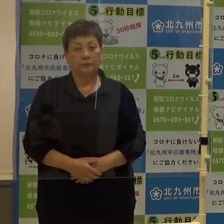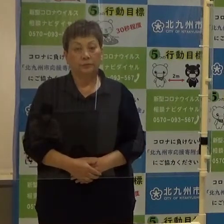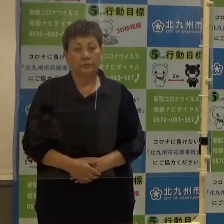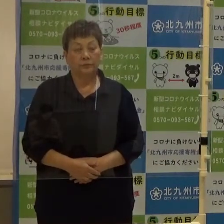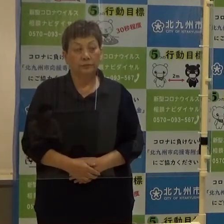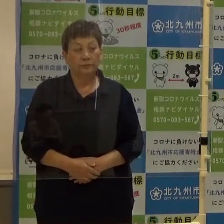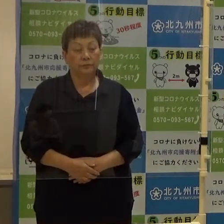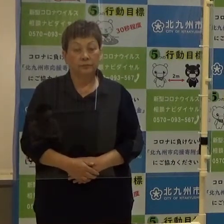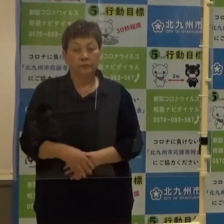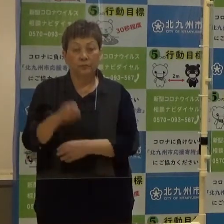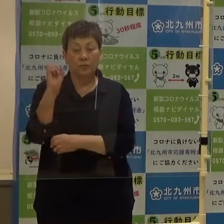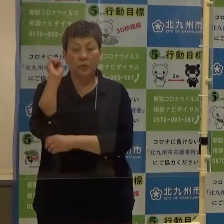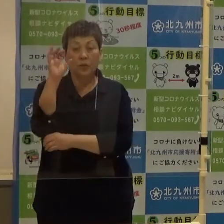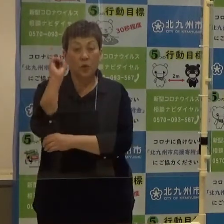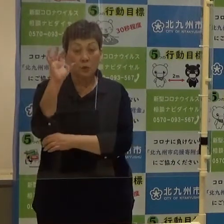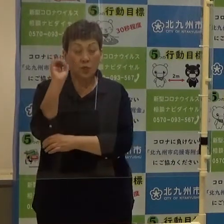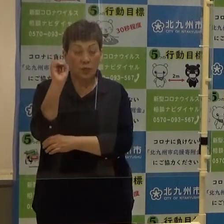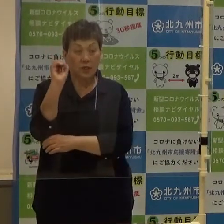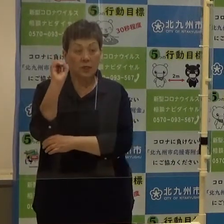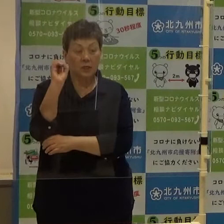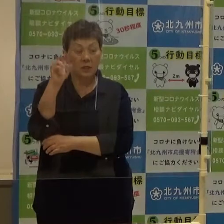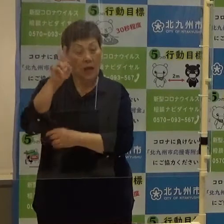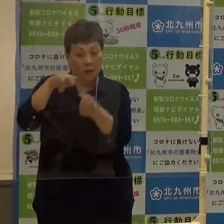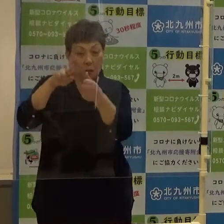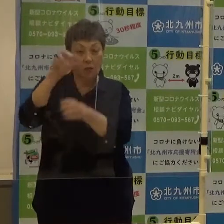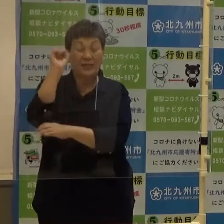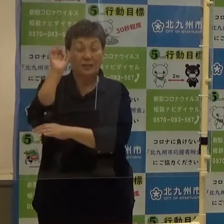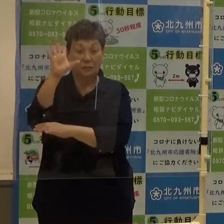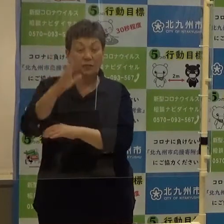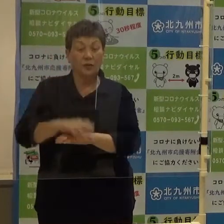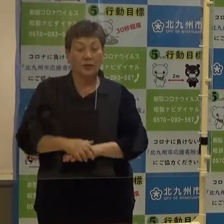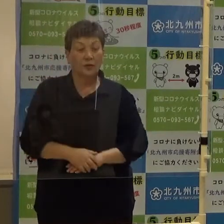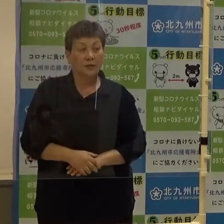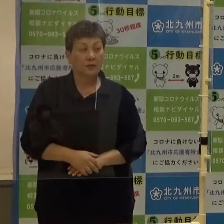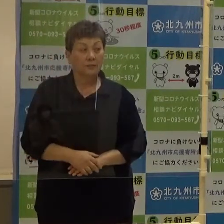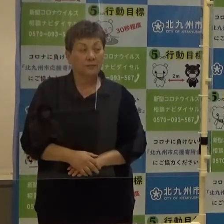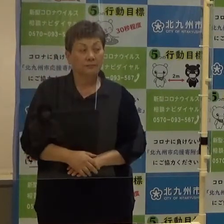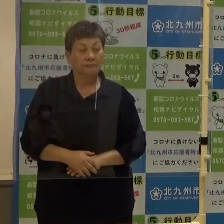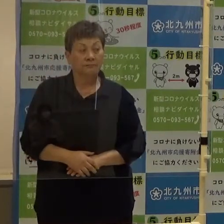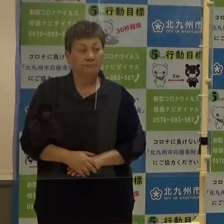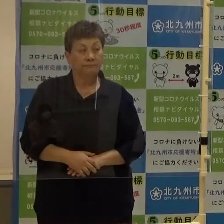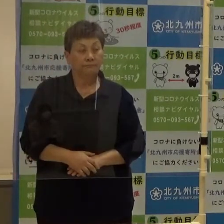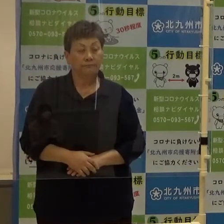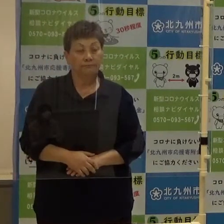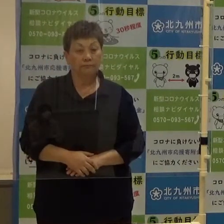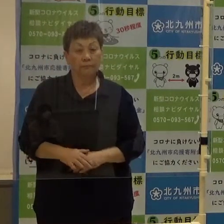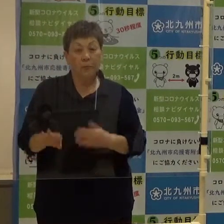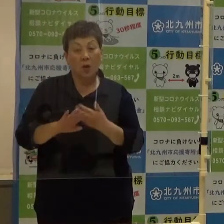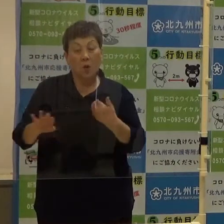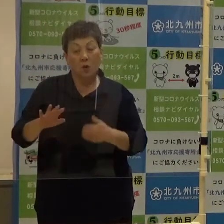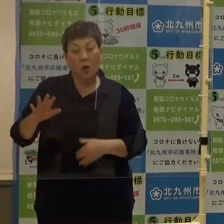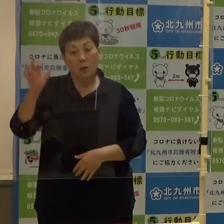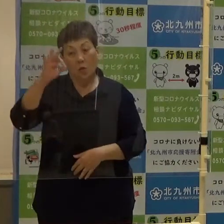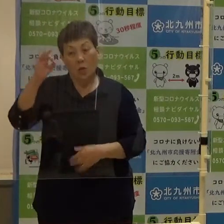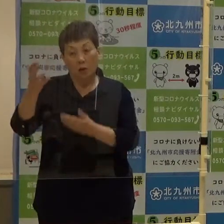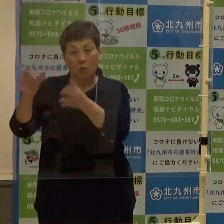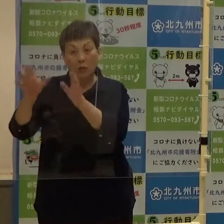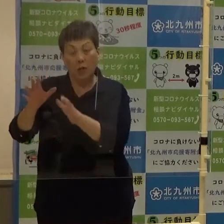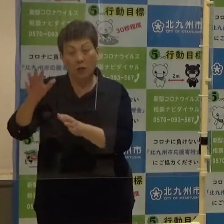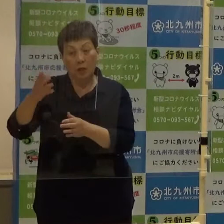すいません、読売新聞の後藤です。果実自体とか他の、まあ、観光団体なんかの例を見